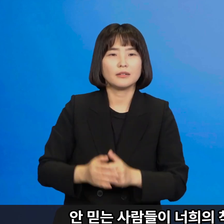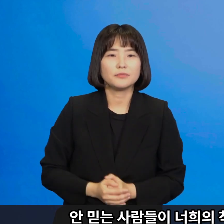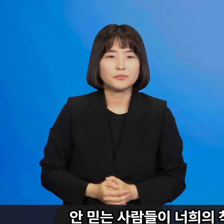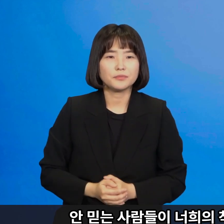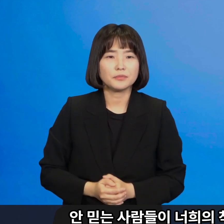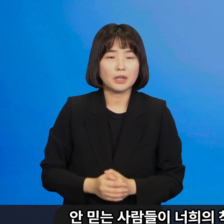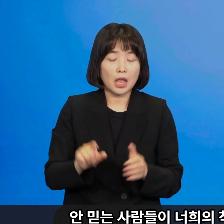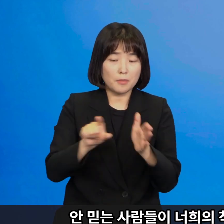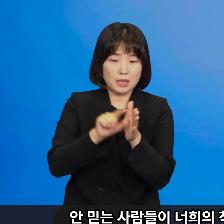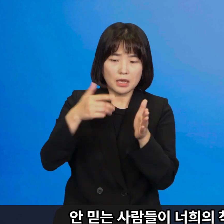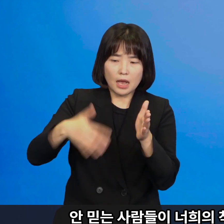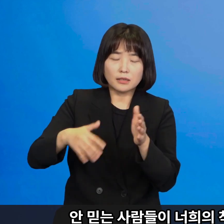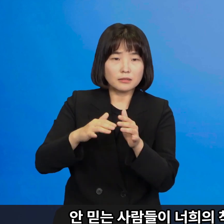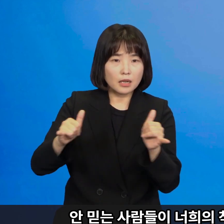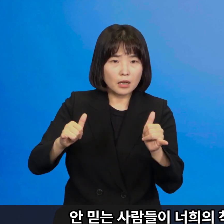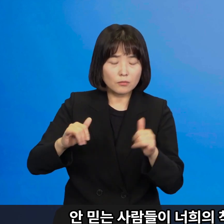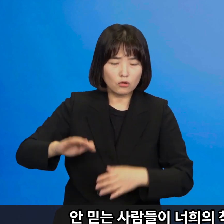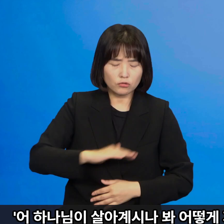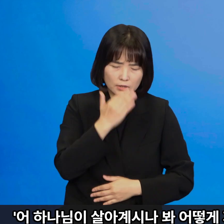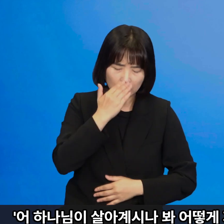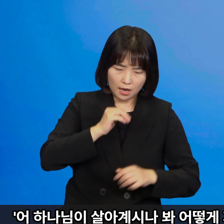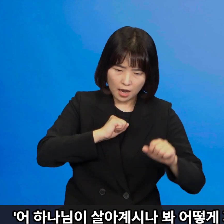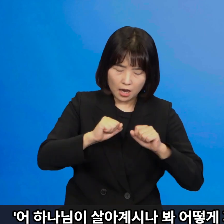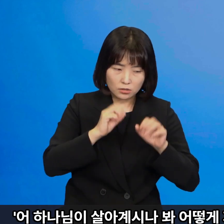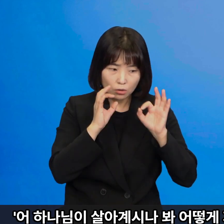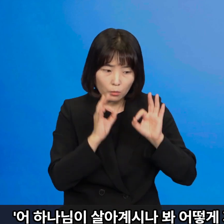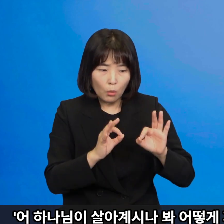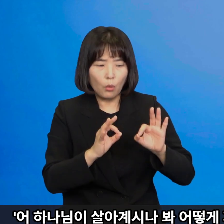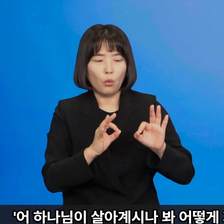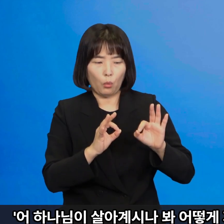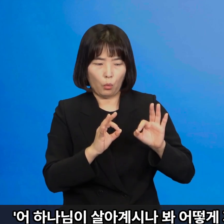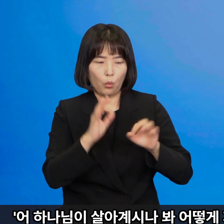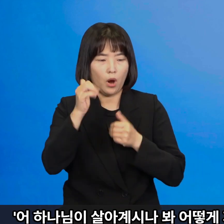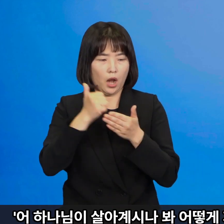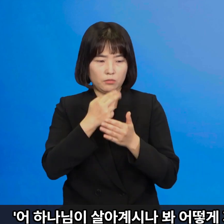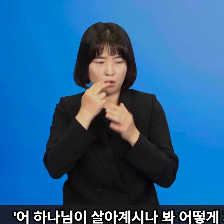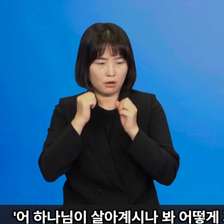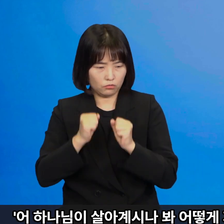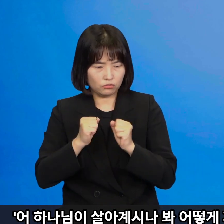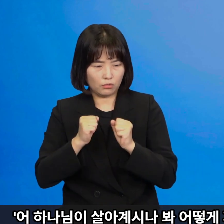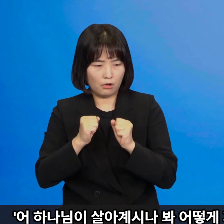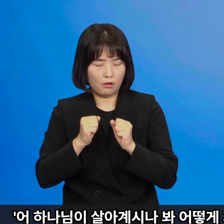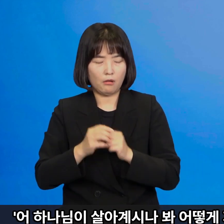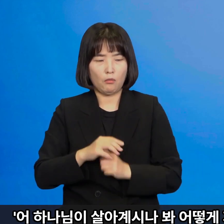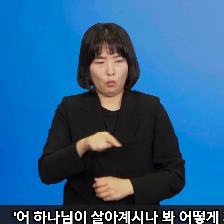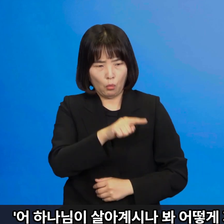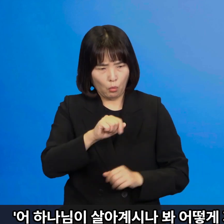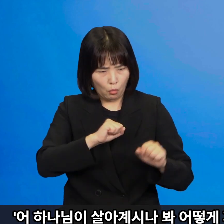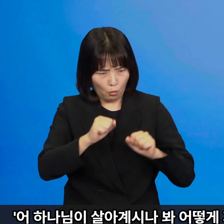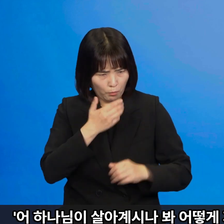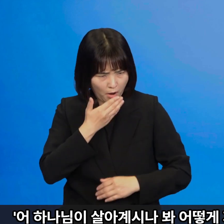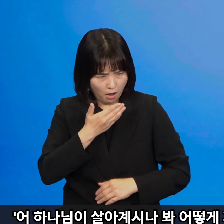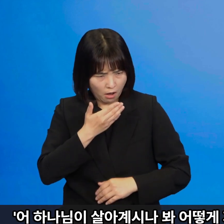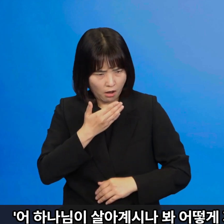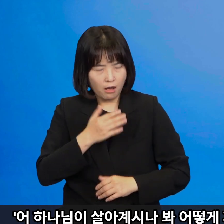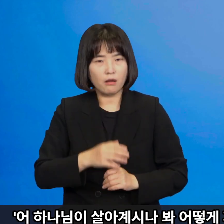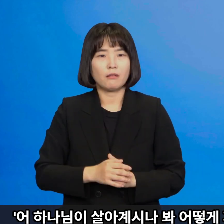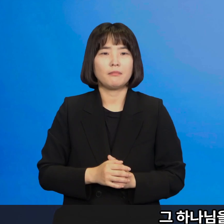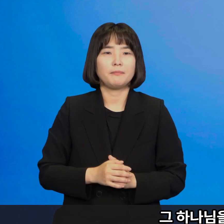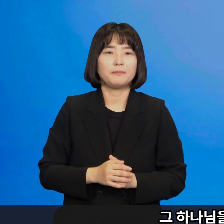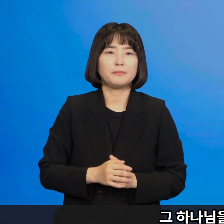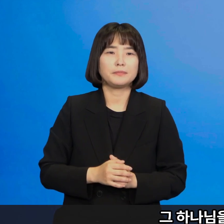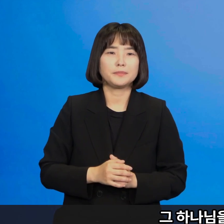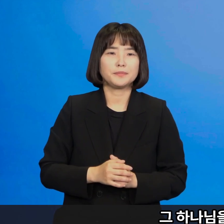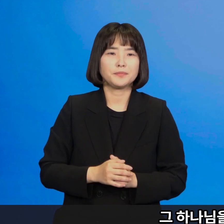사람들이 너희의 우리의 착한 행실을 보면 하나님이 살아계시나 봐. 어떻게 저렇게 살아갈 수가 있지? 라고